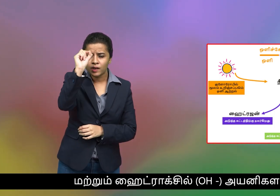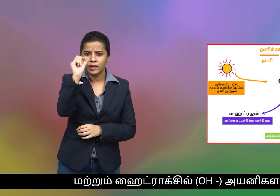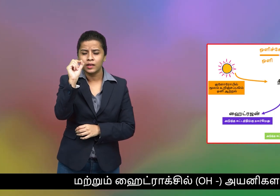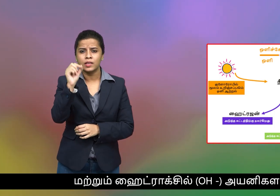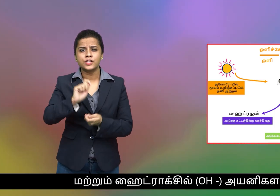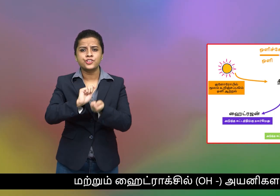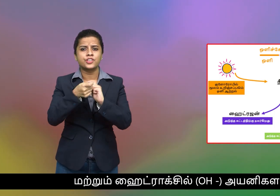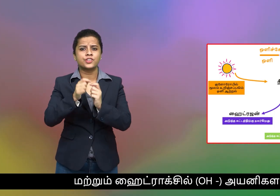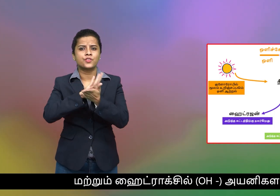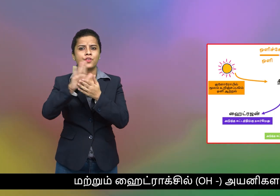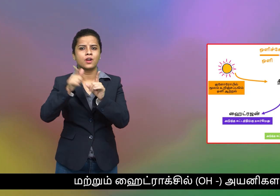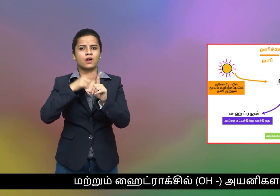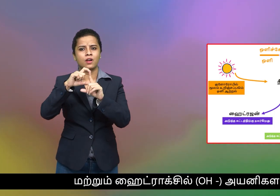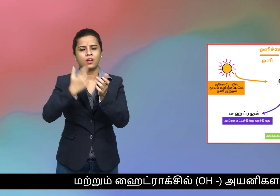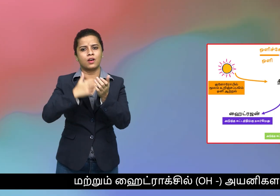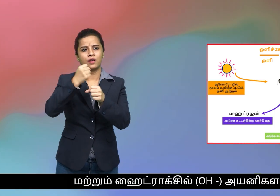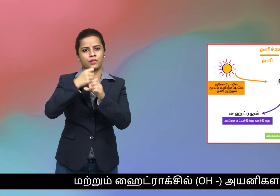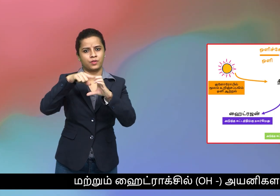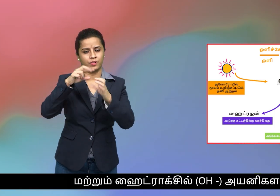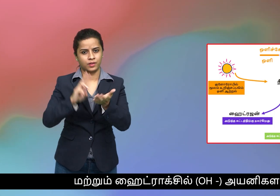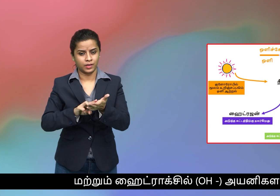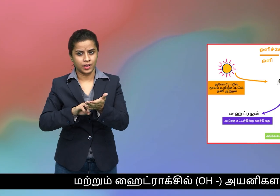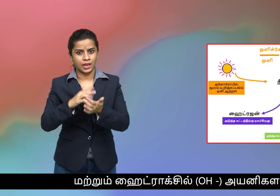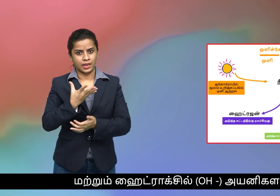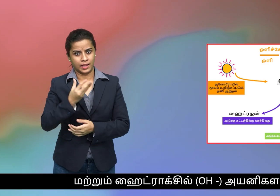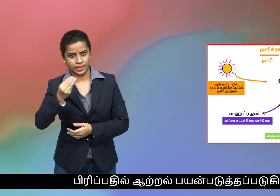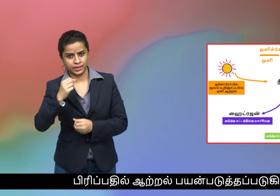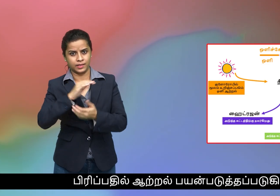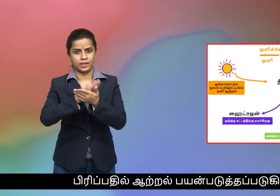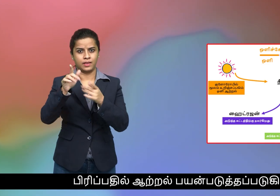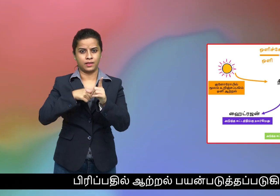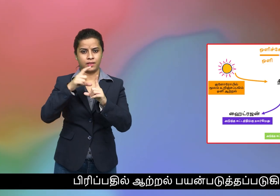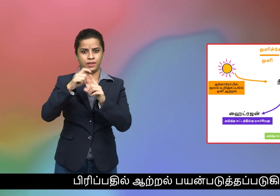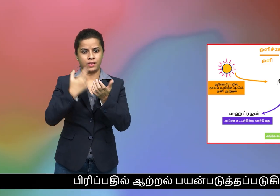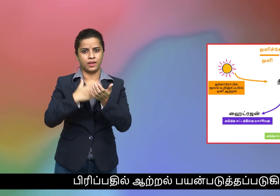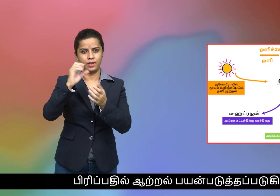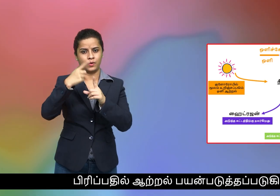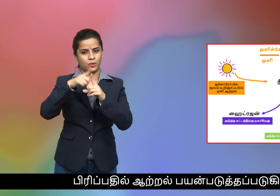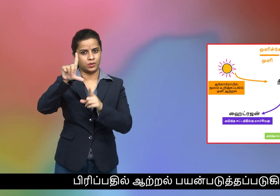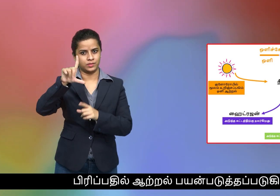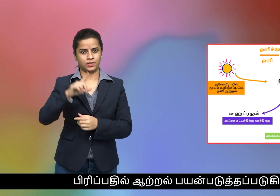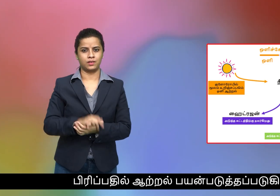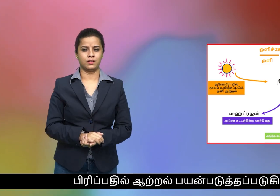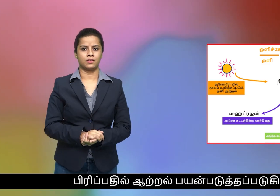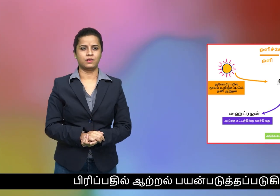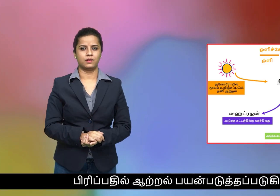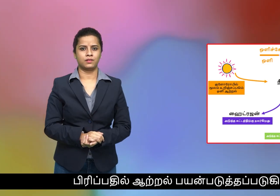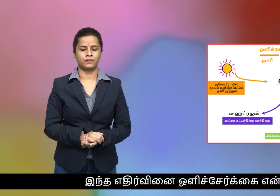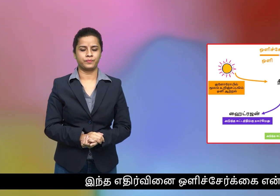ஹைட்ராக்சில் அல்லது OH- அயனிகளாக பிரிப்பதில் ஆற்றல் பயன்படுத்தப்படுகிறது.